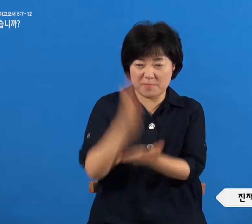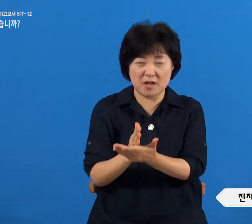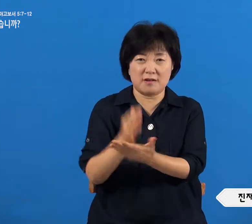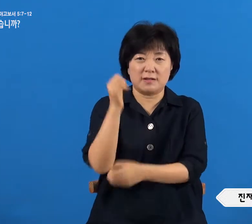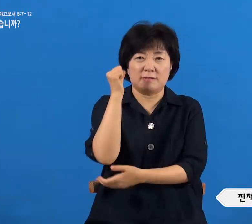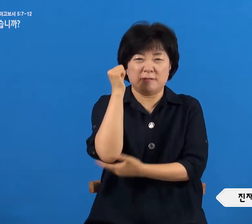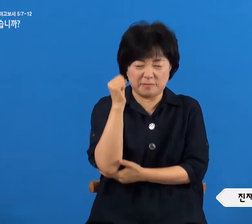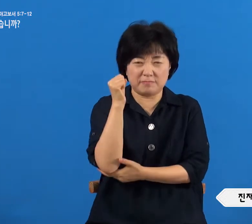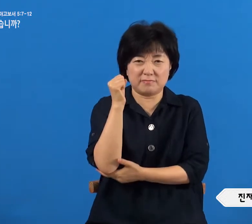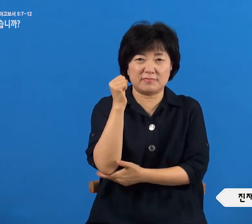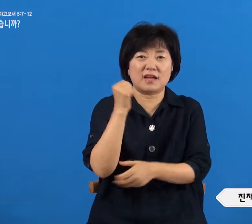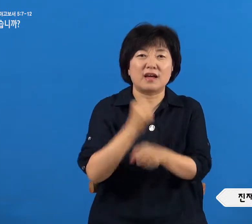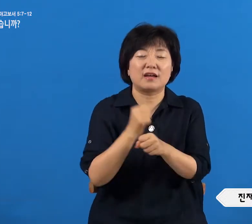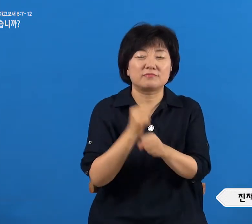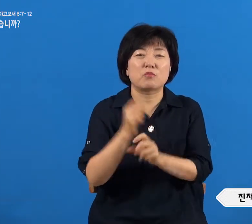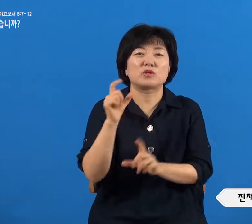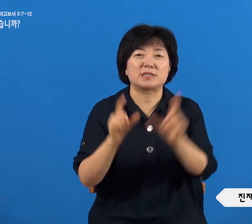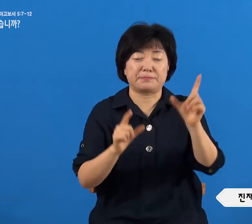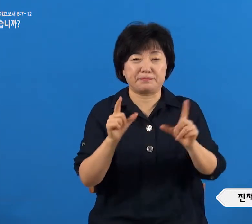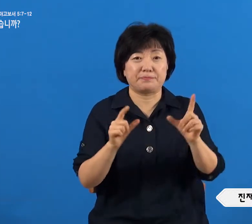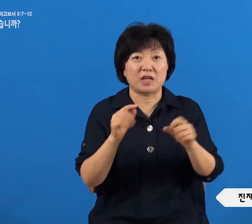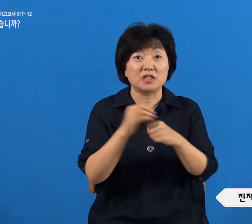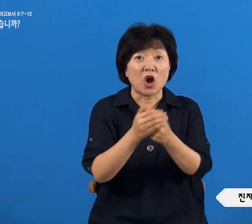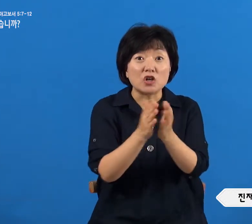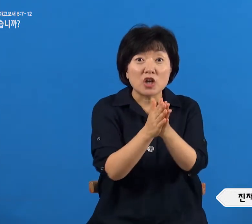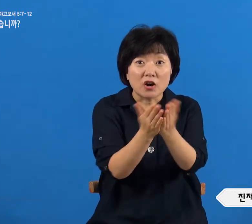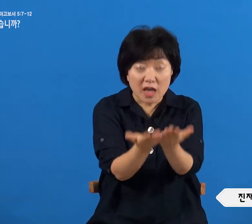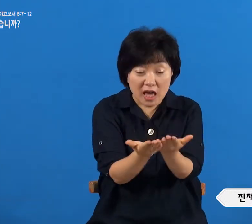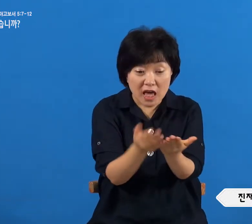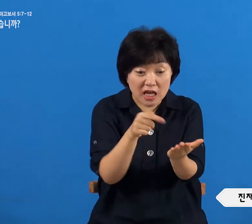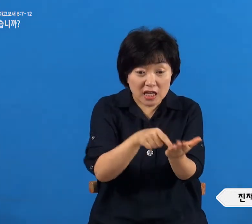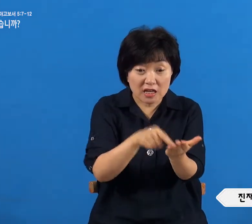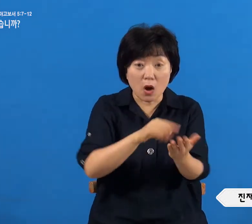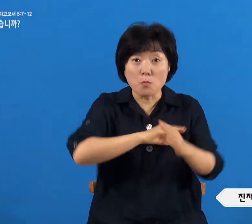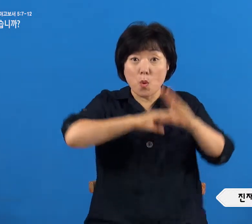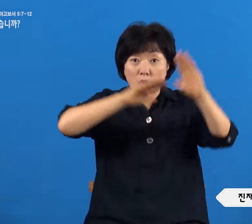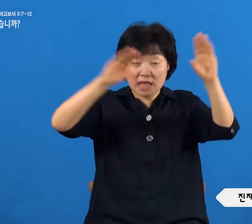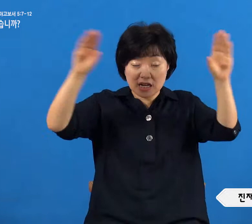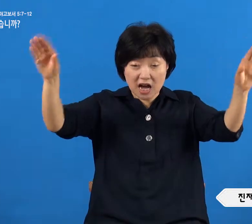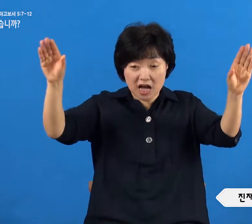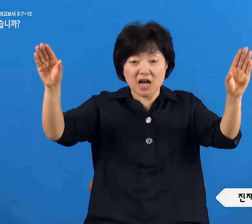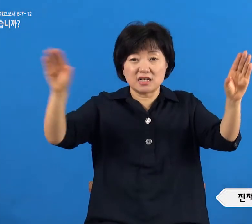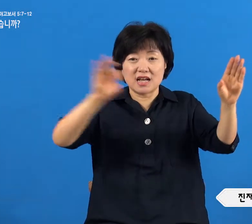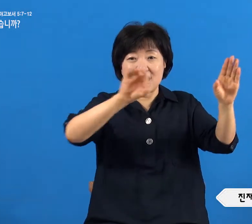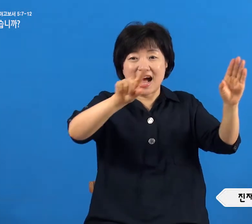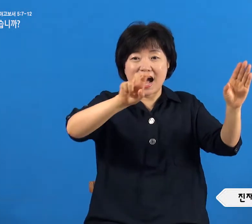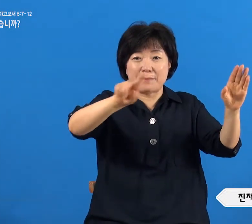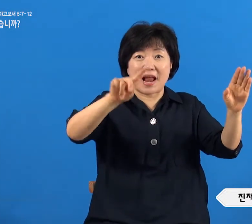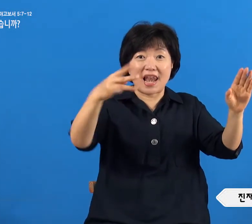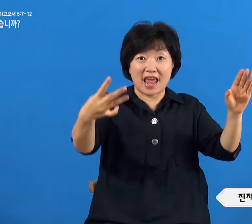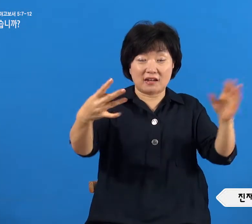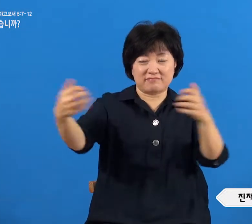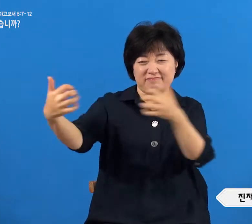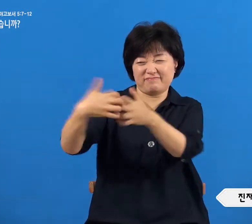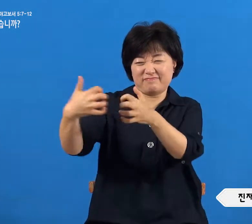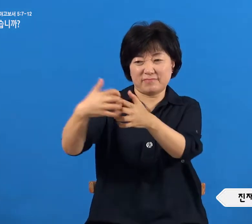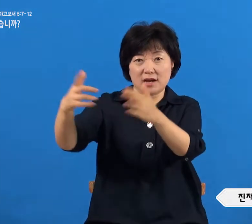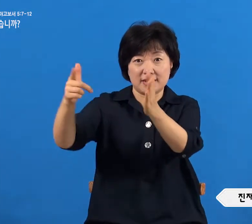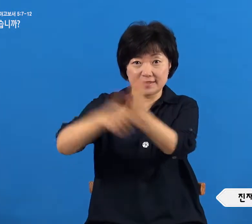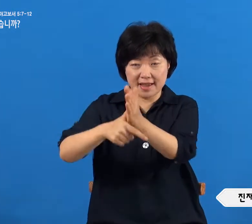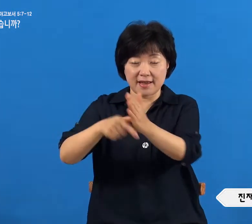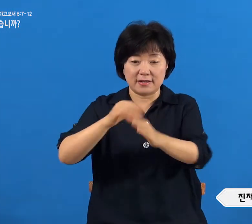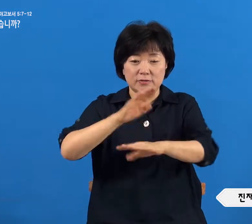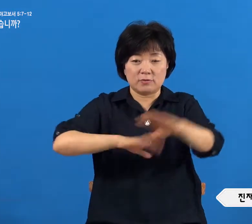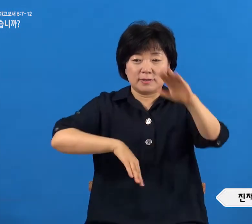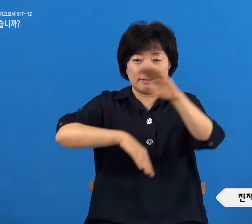모습. 성경의 이 단어는 모세가 아말렉과 싸울 때 기도하며 올린 두 손을 이야기할 때 아론과